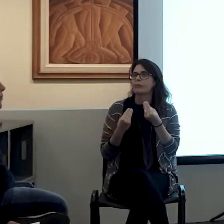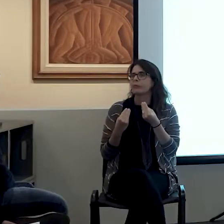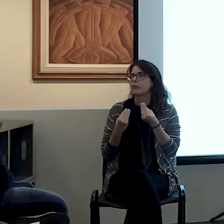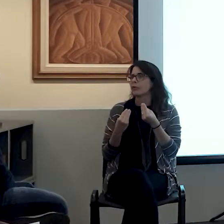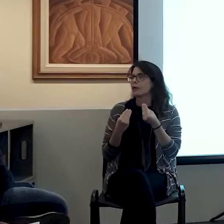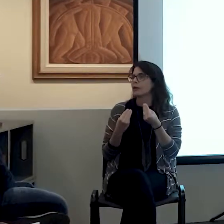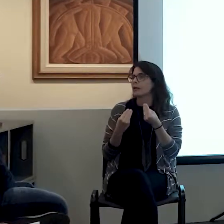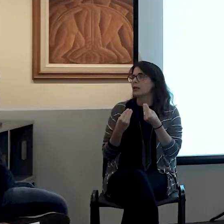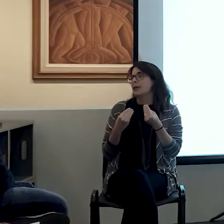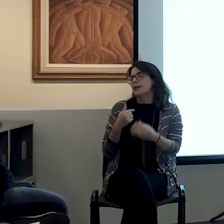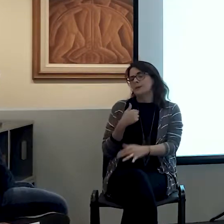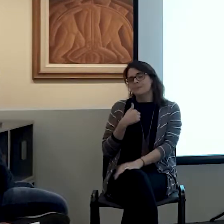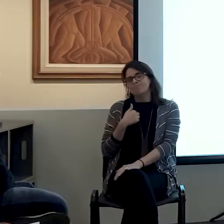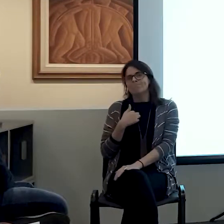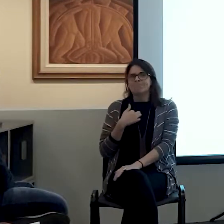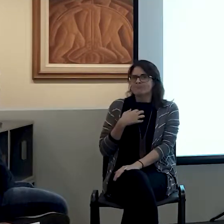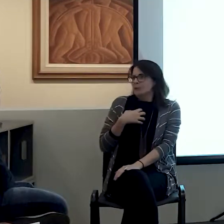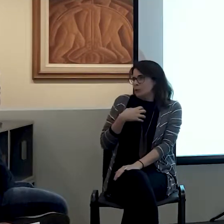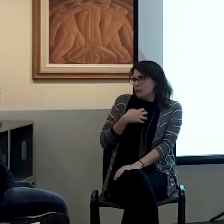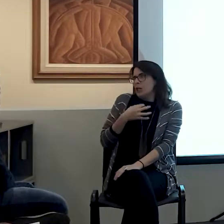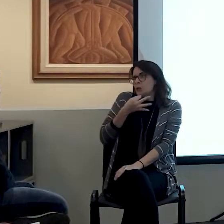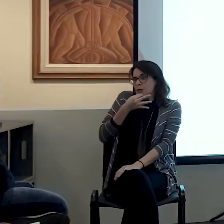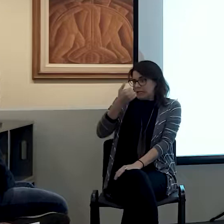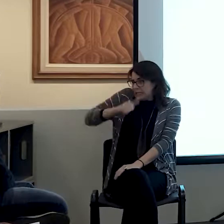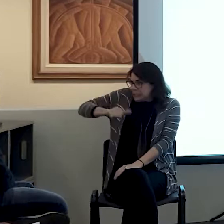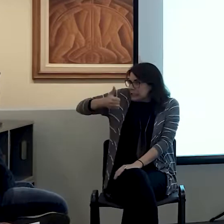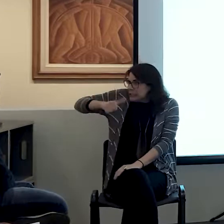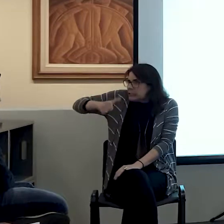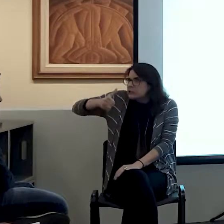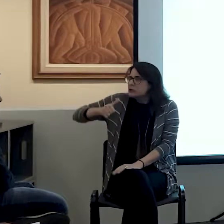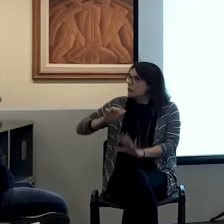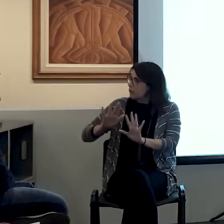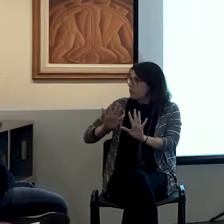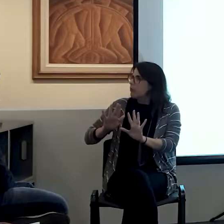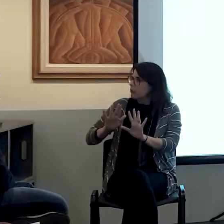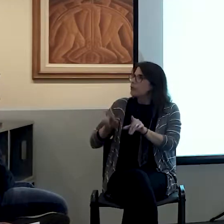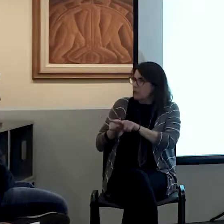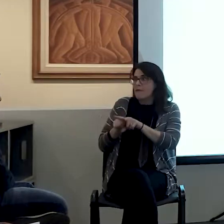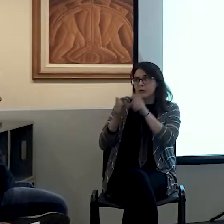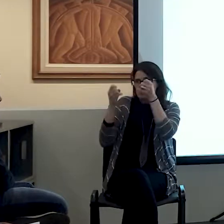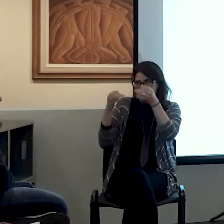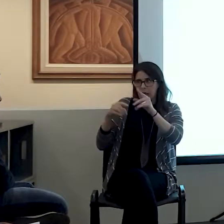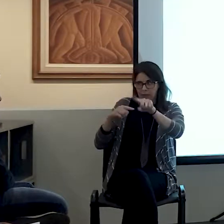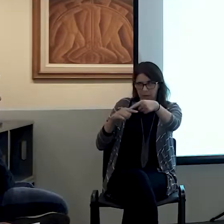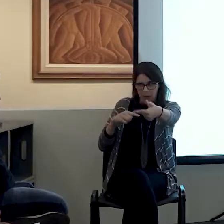muito crítico, e esse também vai ser assunto daqui a pouco, dessa separação